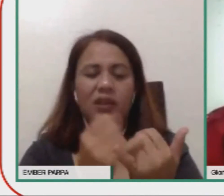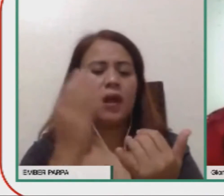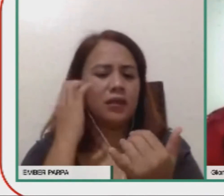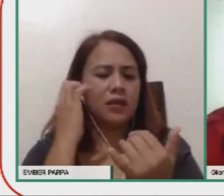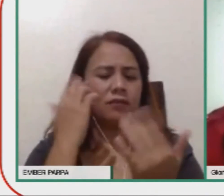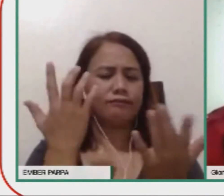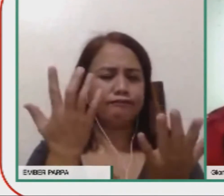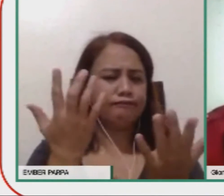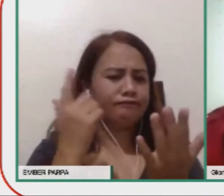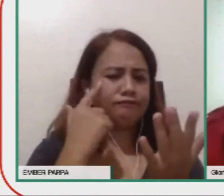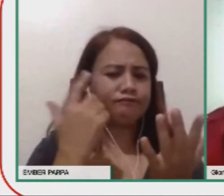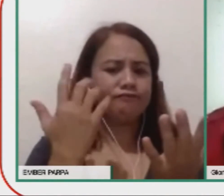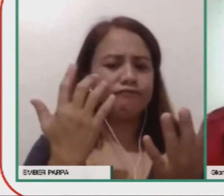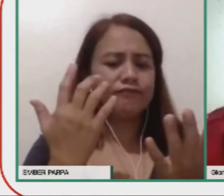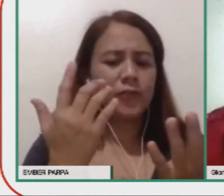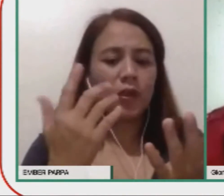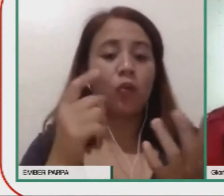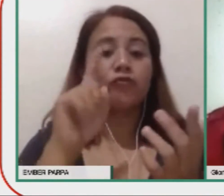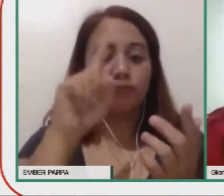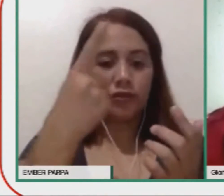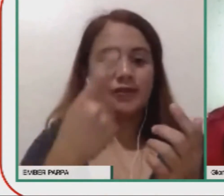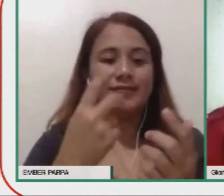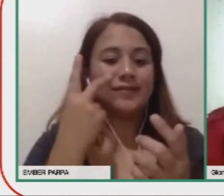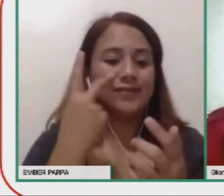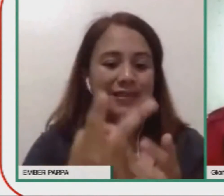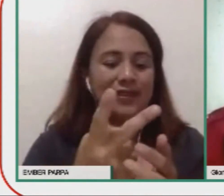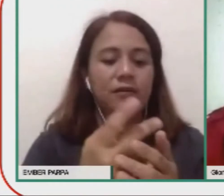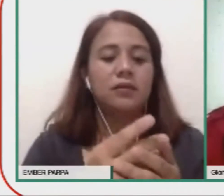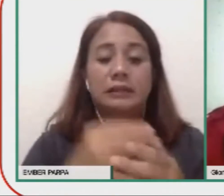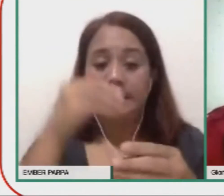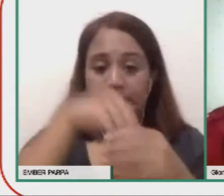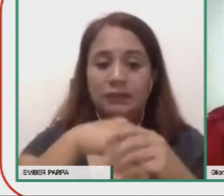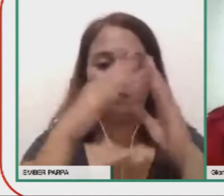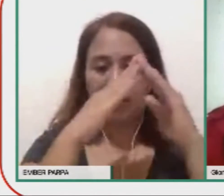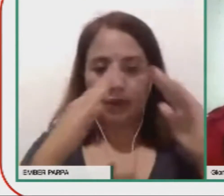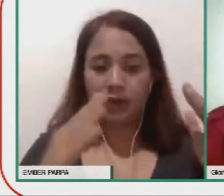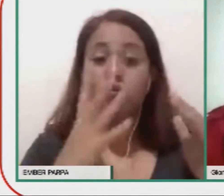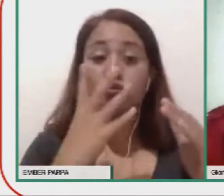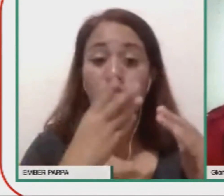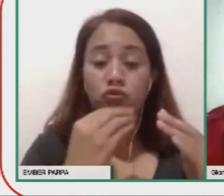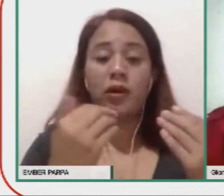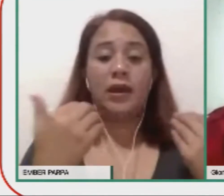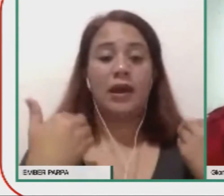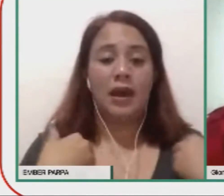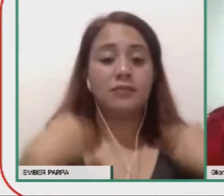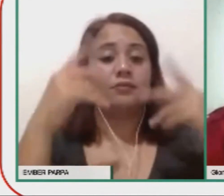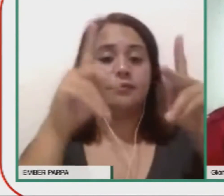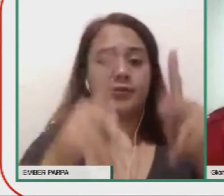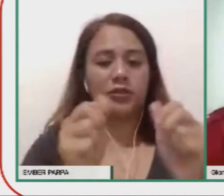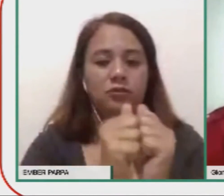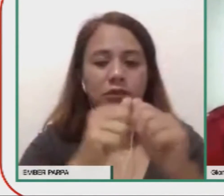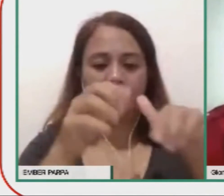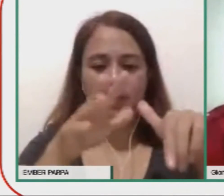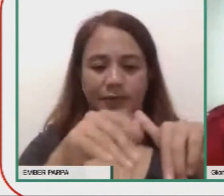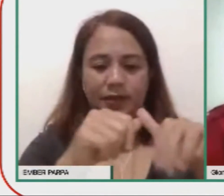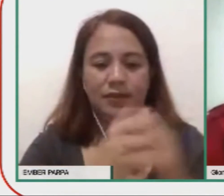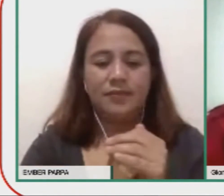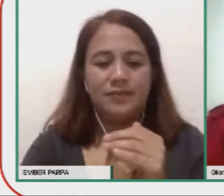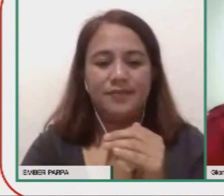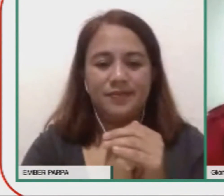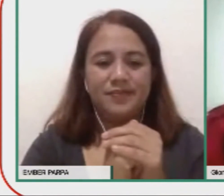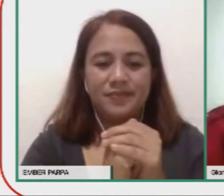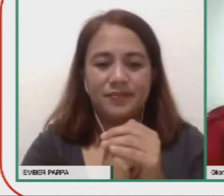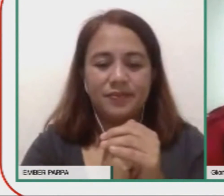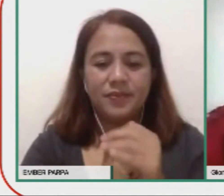nilang titingnan sa loob ng bahay? Yung merong persons with disability.